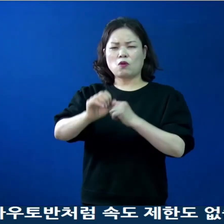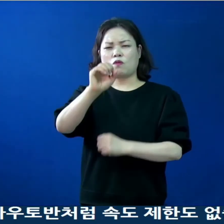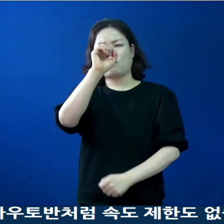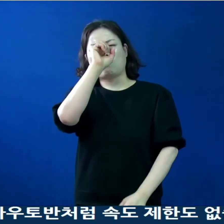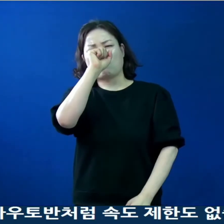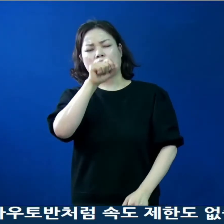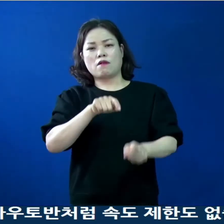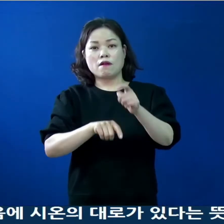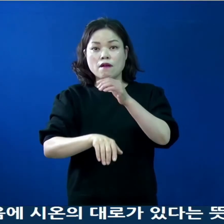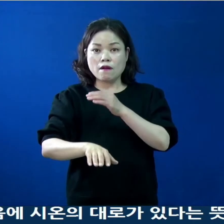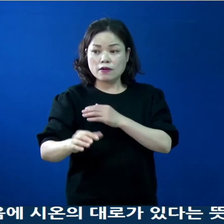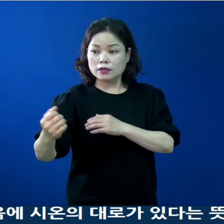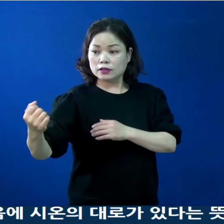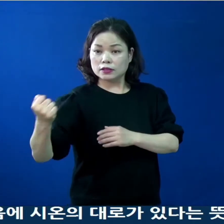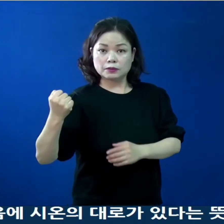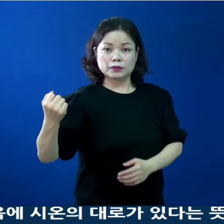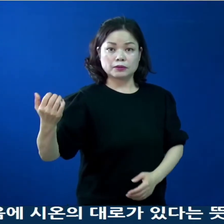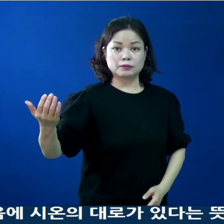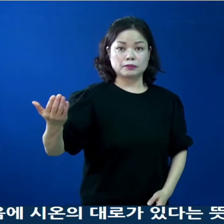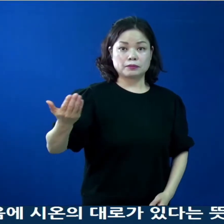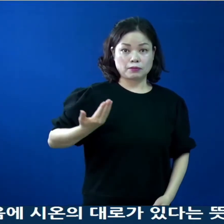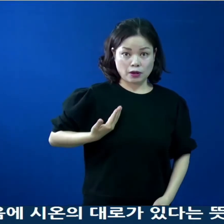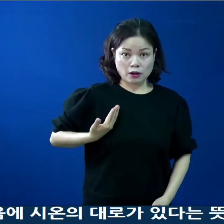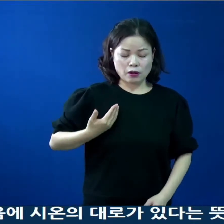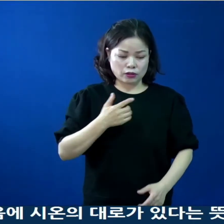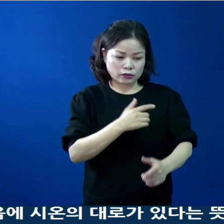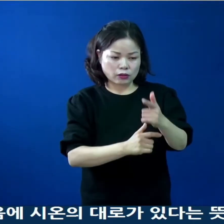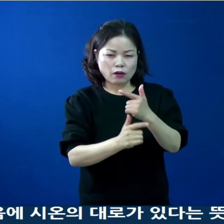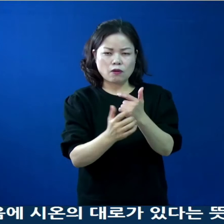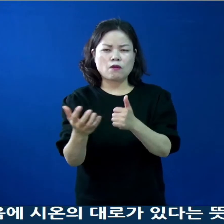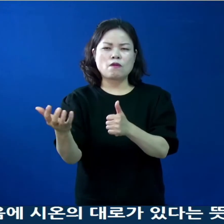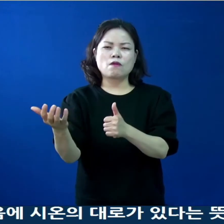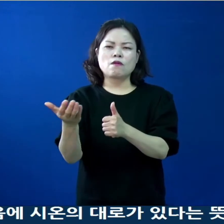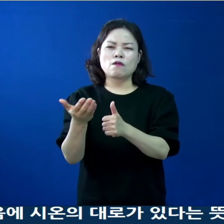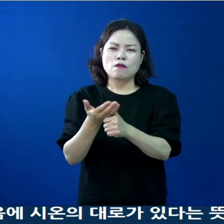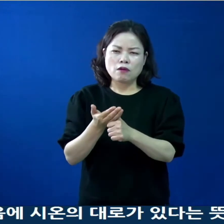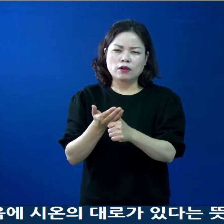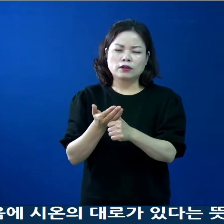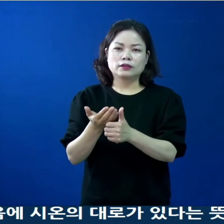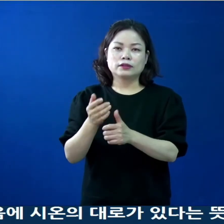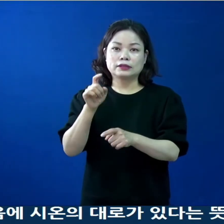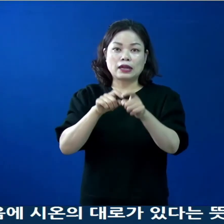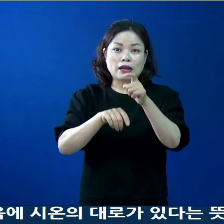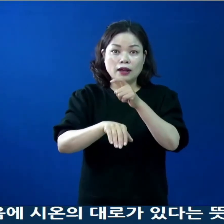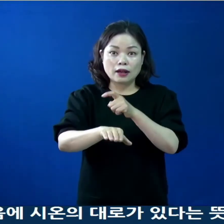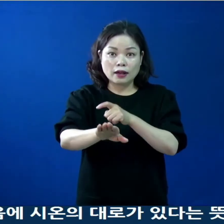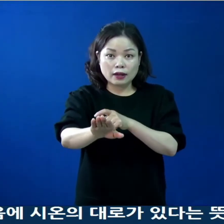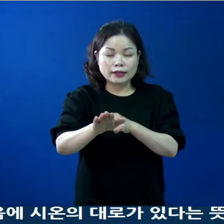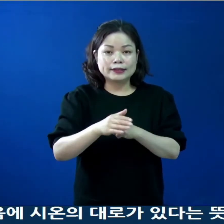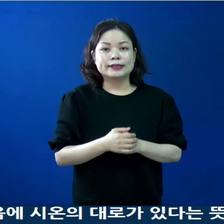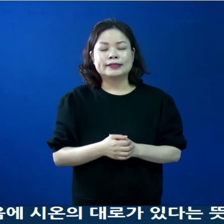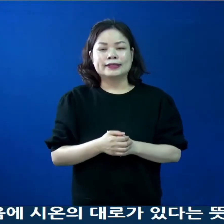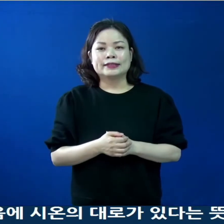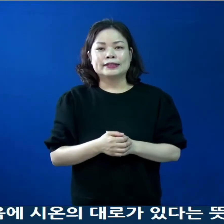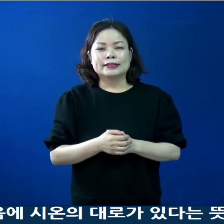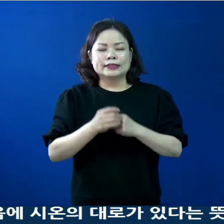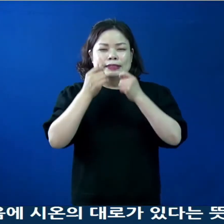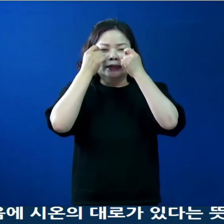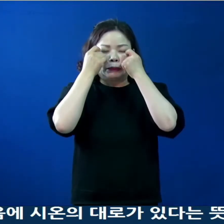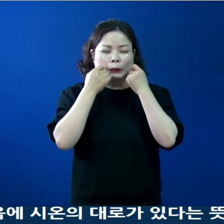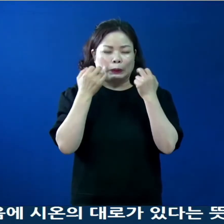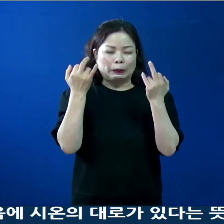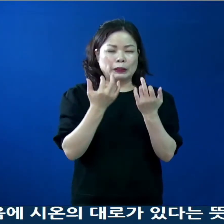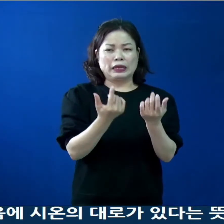된다. 힘을 얻고 더 얻게 됐고 나아간다라고 하는 표현이 나오고 있습니다. 여러분, 눈물 골짜기와